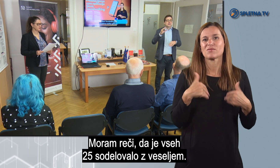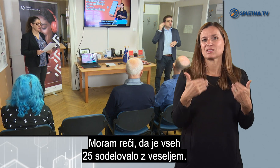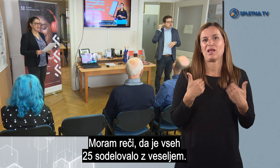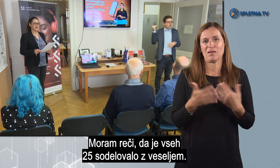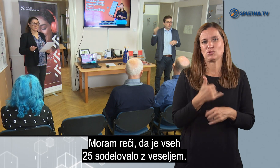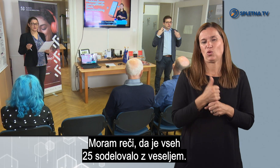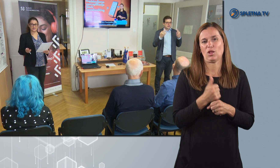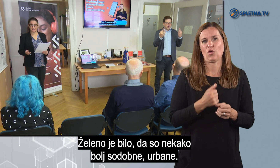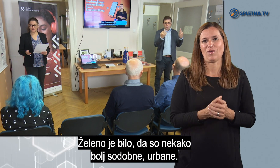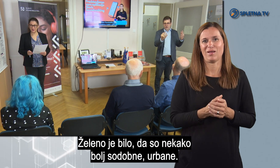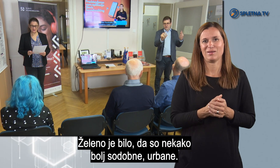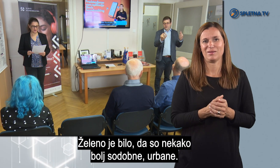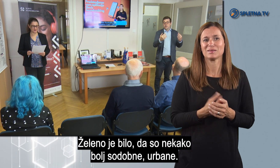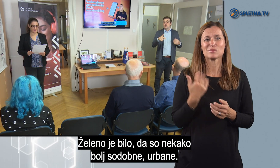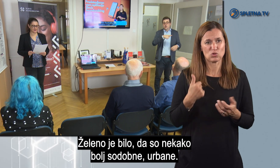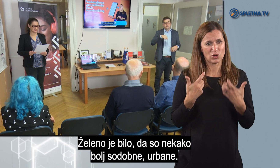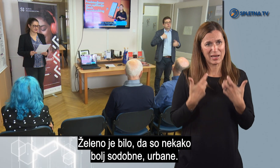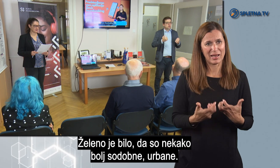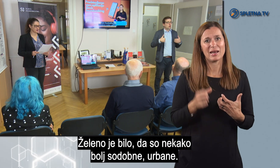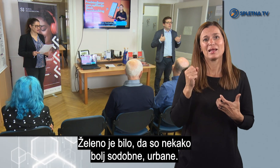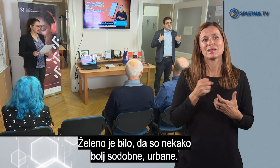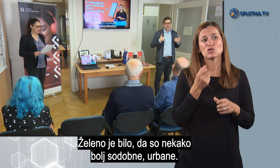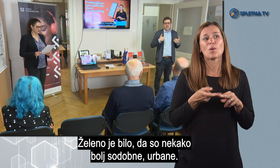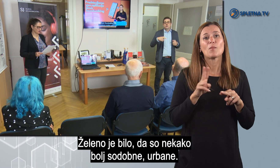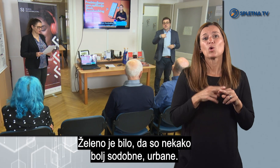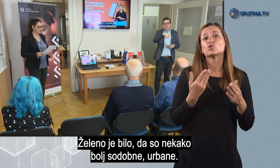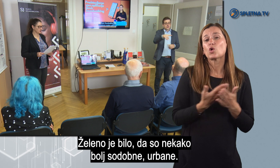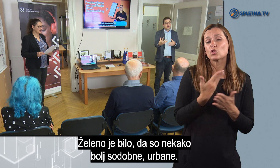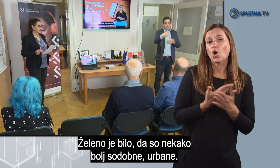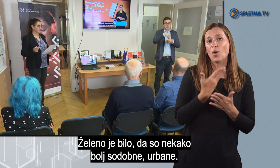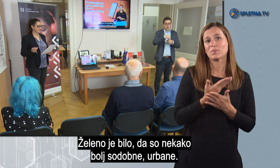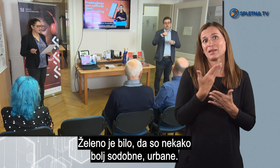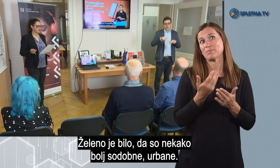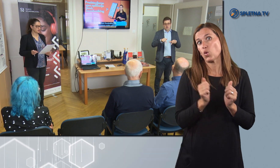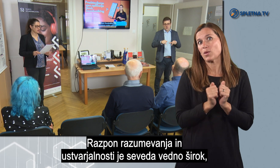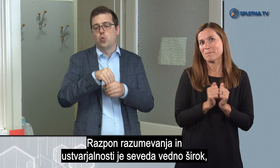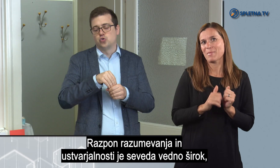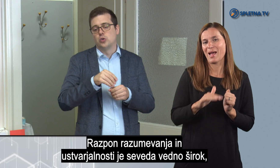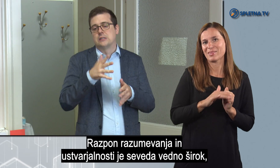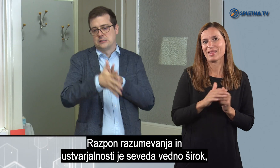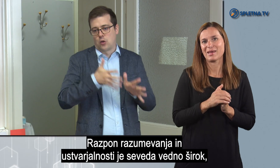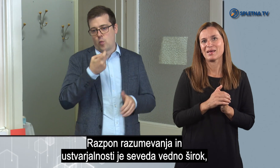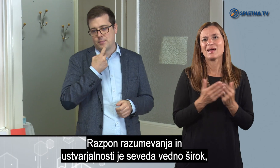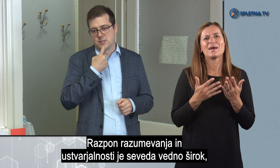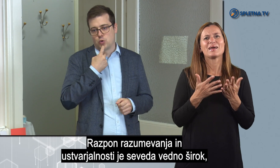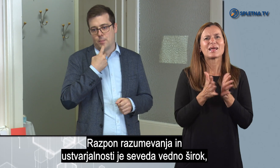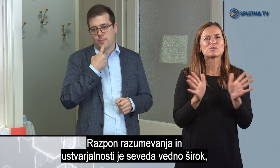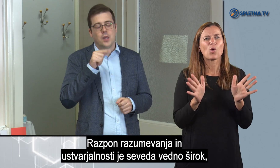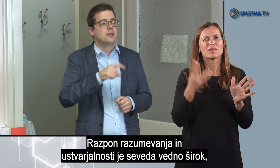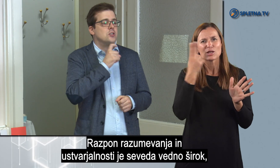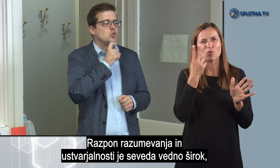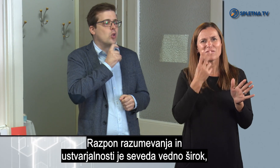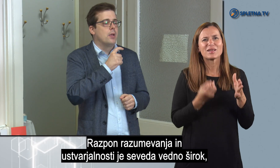z veseljem. Želeno je bilo, da so nekako bolj sodobne, urbane. Razpon razumevanja